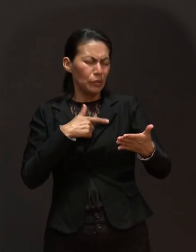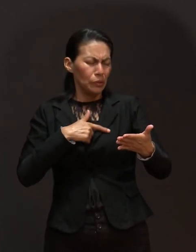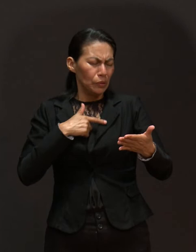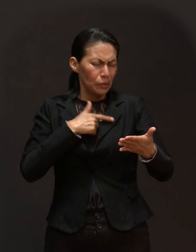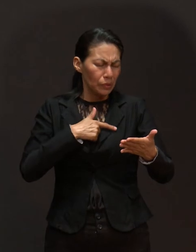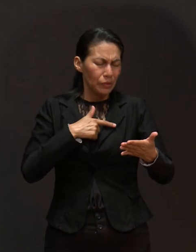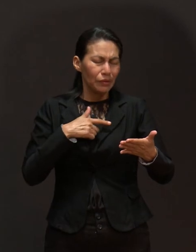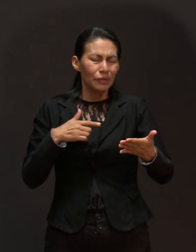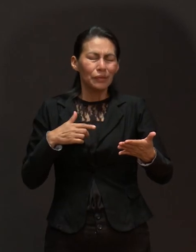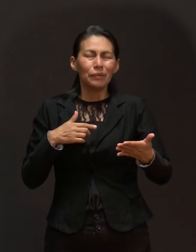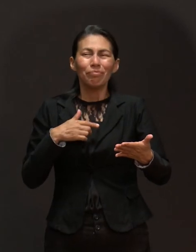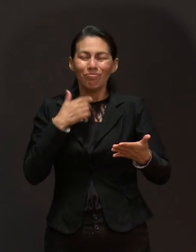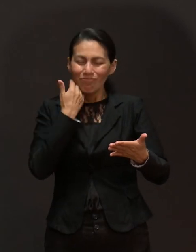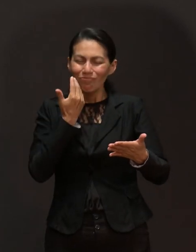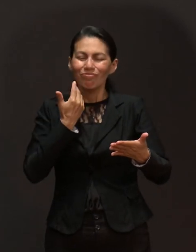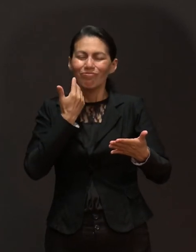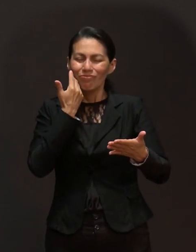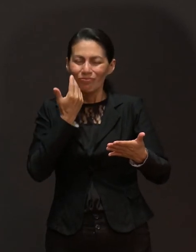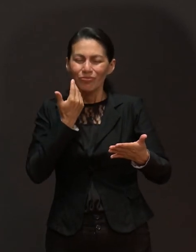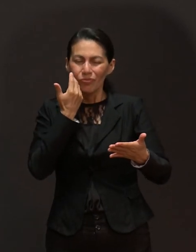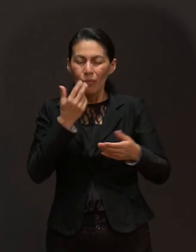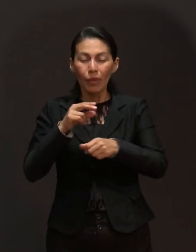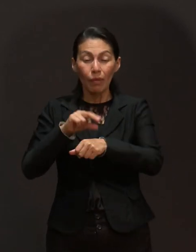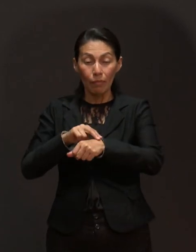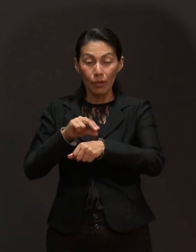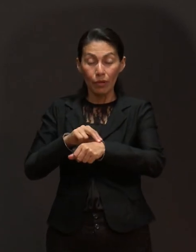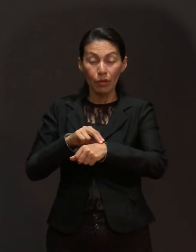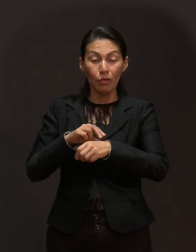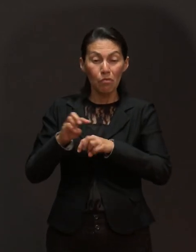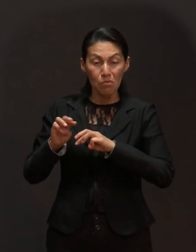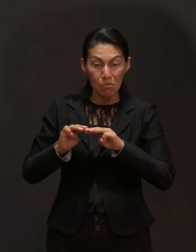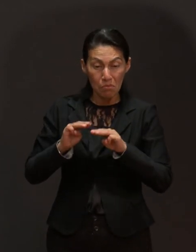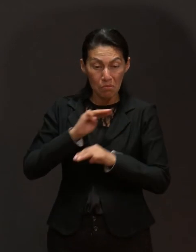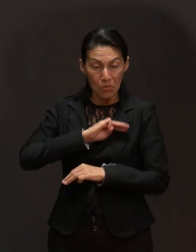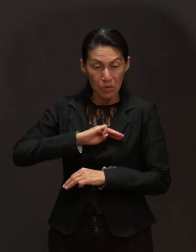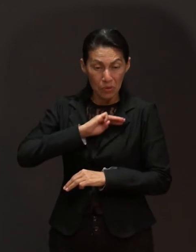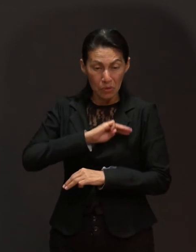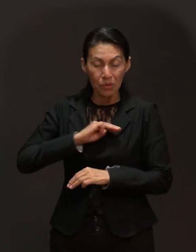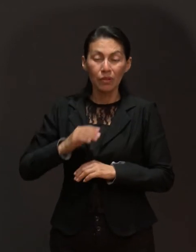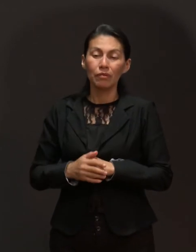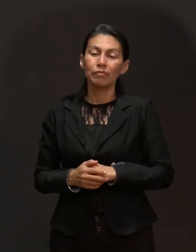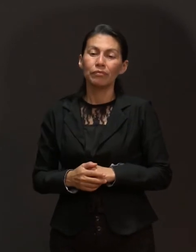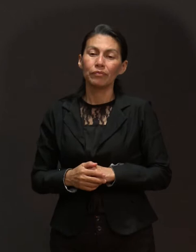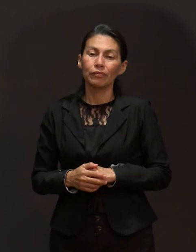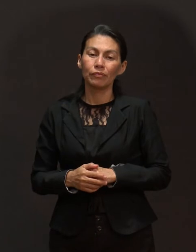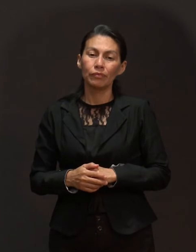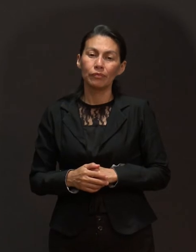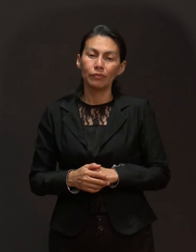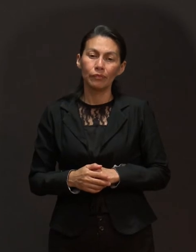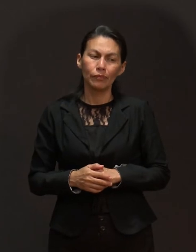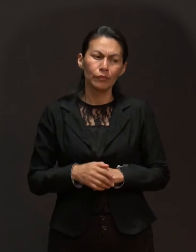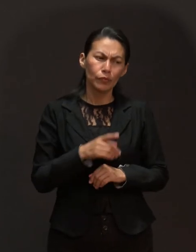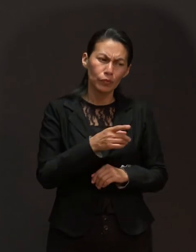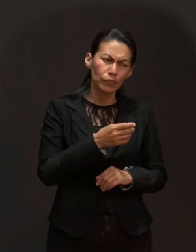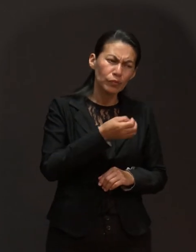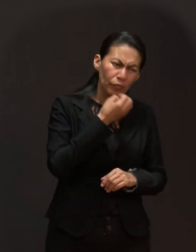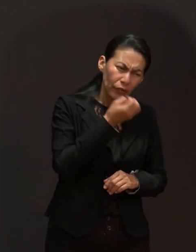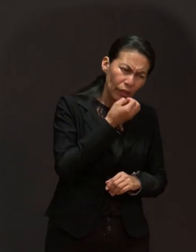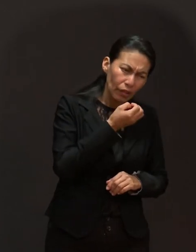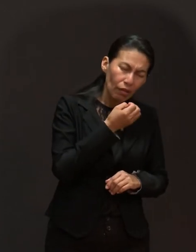nació esa motivación de ser un médico misionero. Y al cultivarse ese deseo en oración.